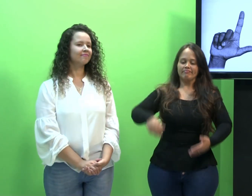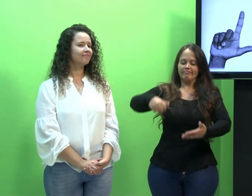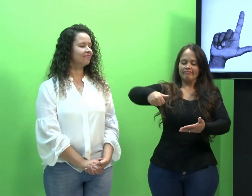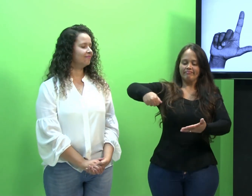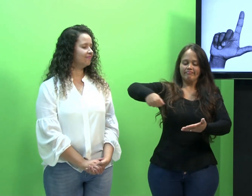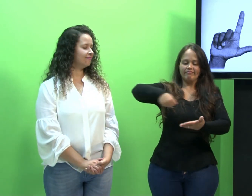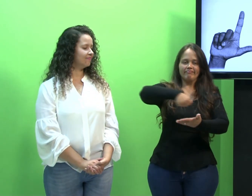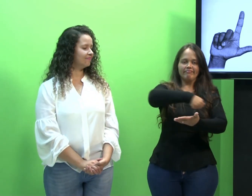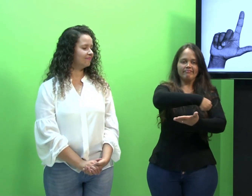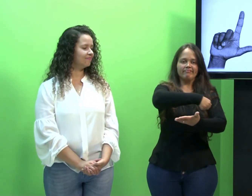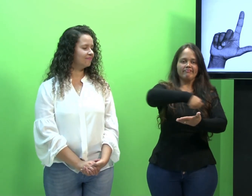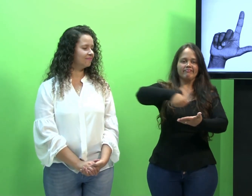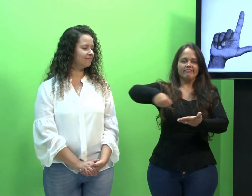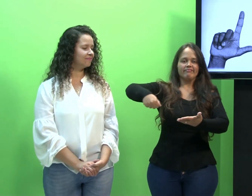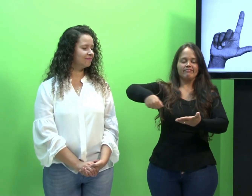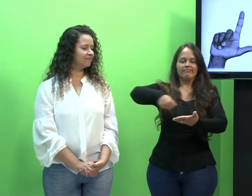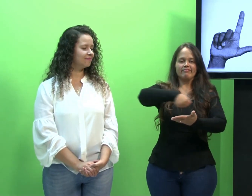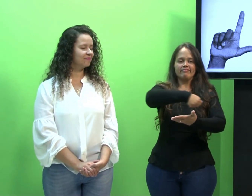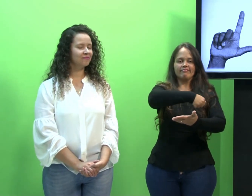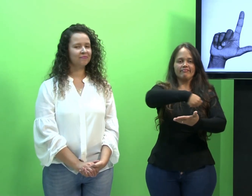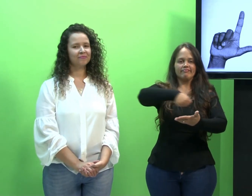Passar roupa.